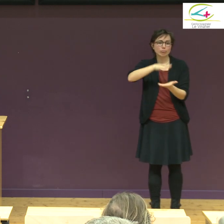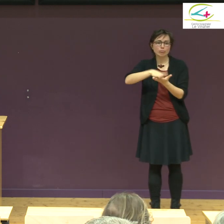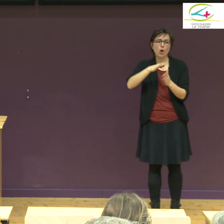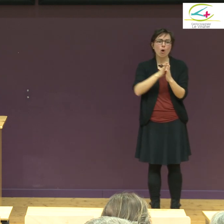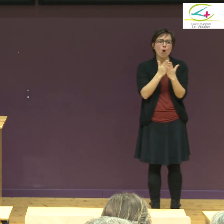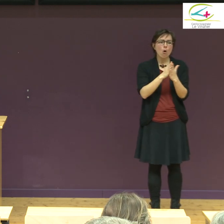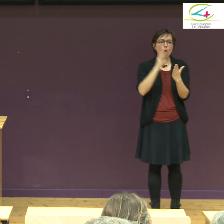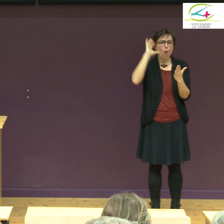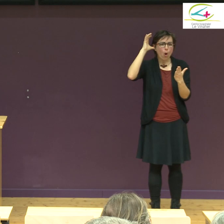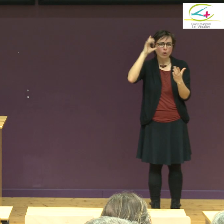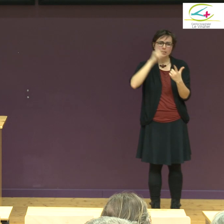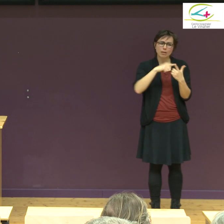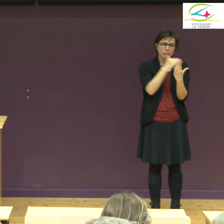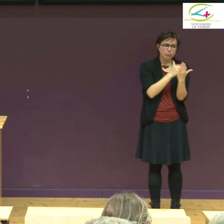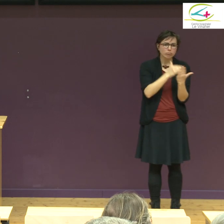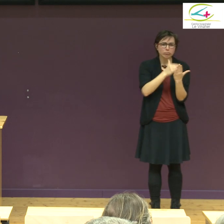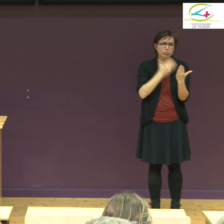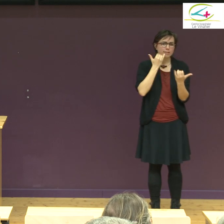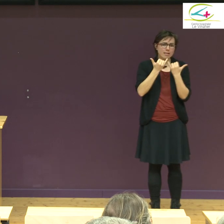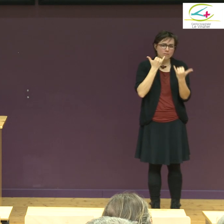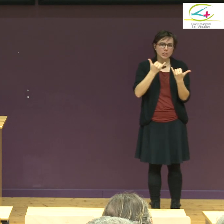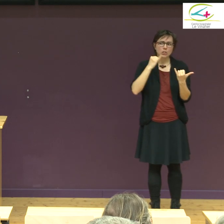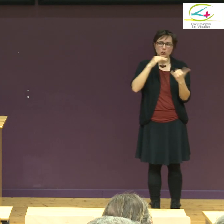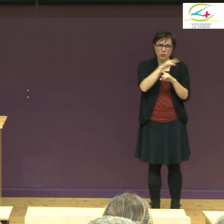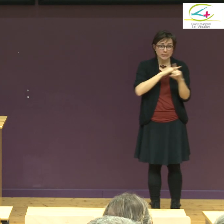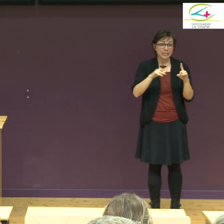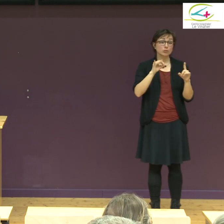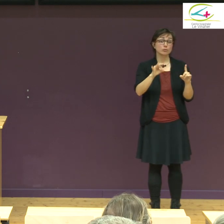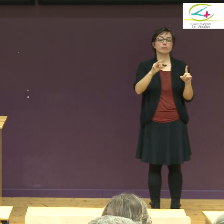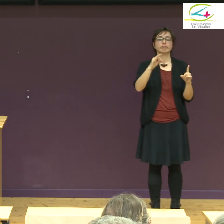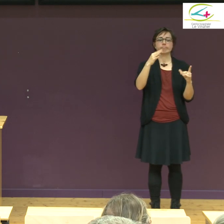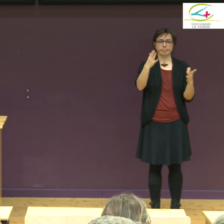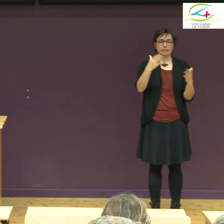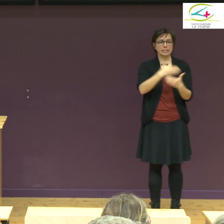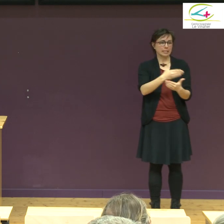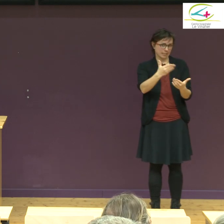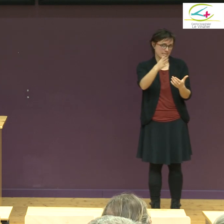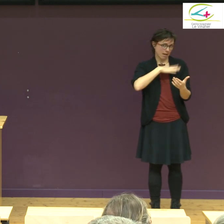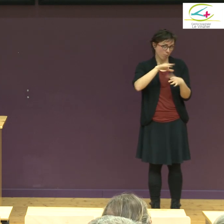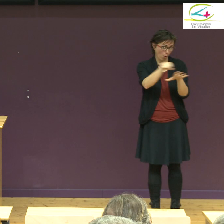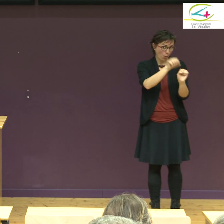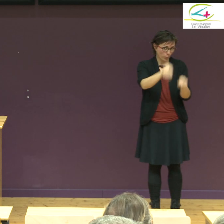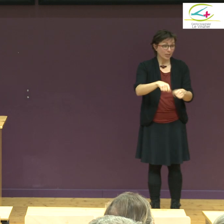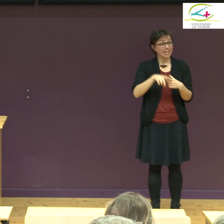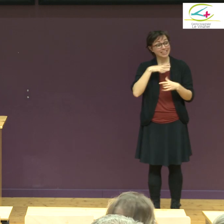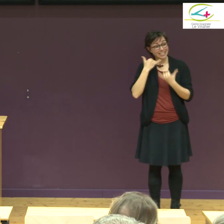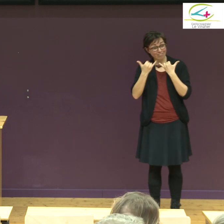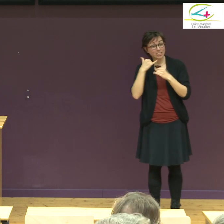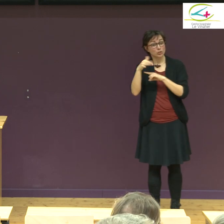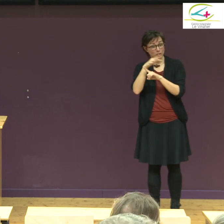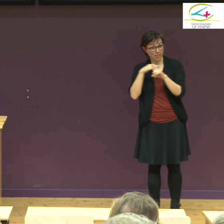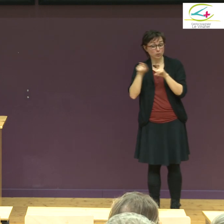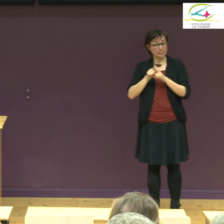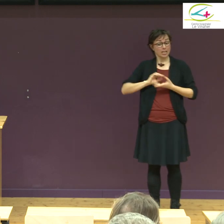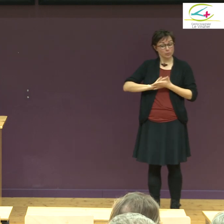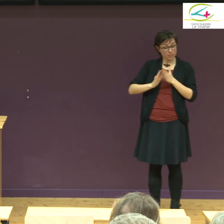orange sur toutes les structures de téléphonie sociale qu'on a pu répertorier. Et je viens, mon dernier point, c'est qu'en fait, il y a des lignes de téléphonie sociale, mais il y a des associations